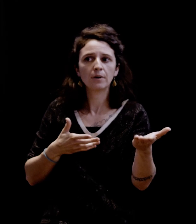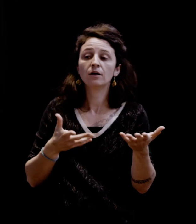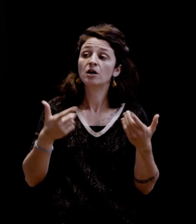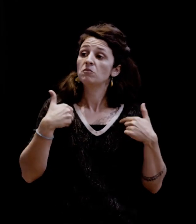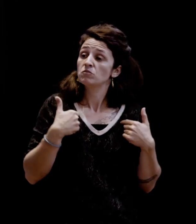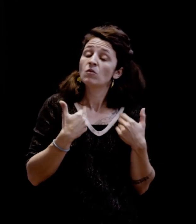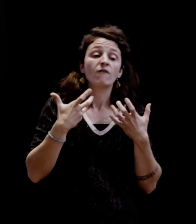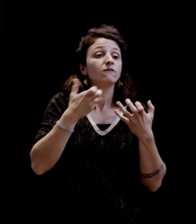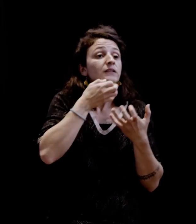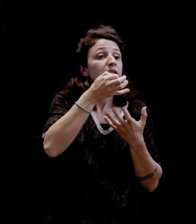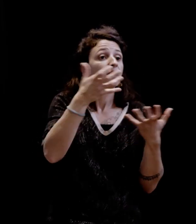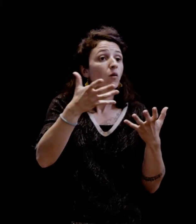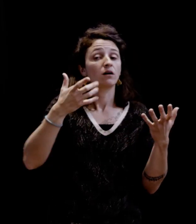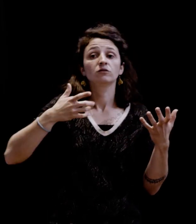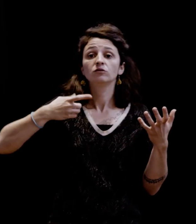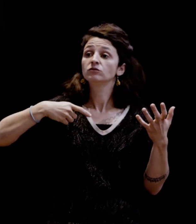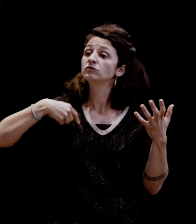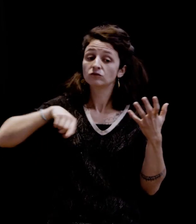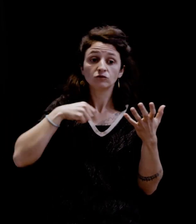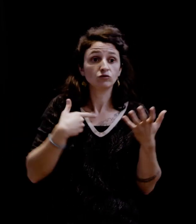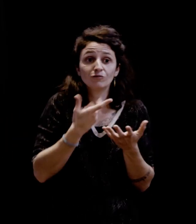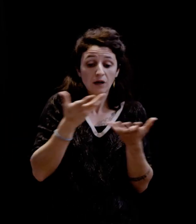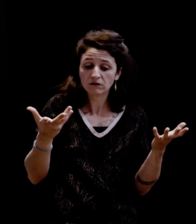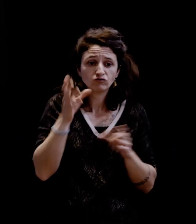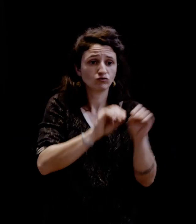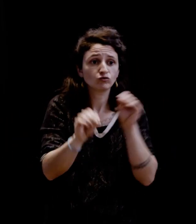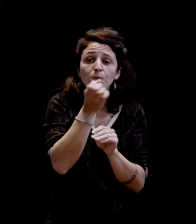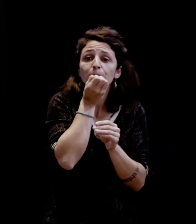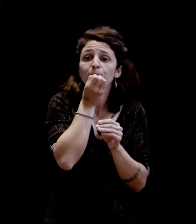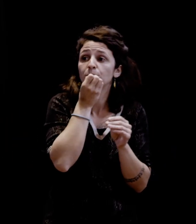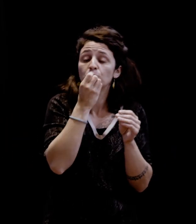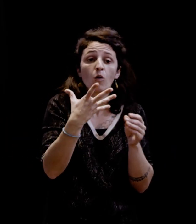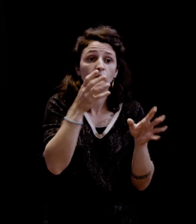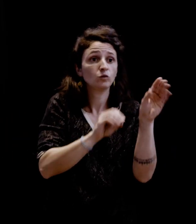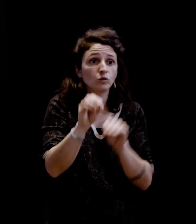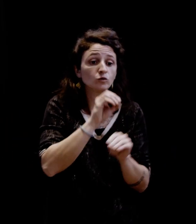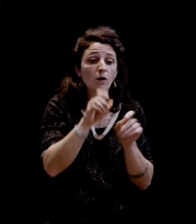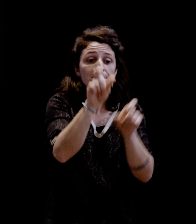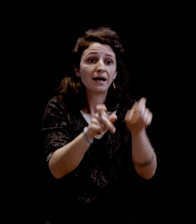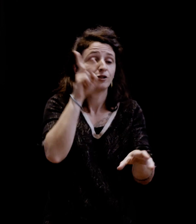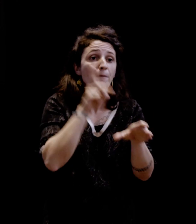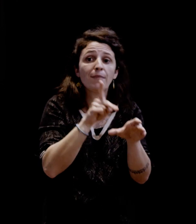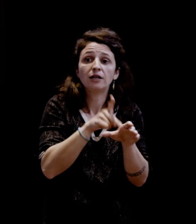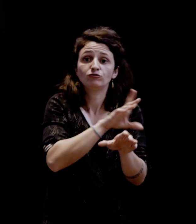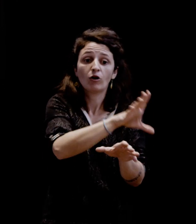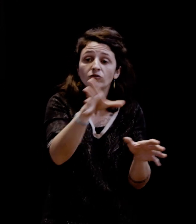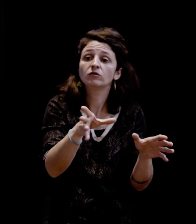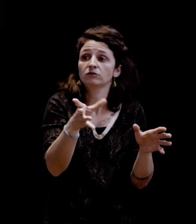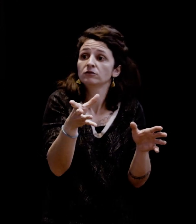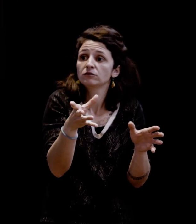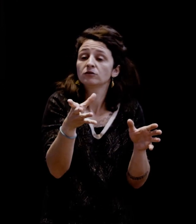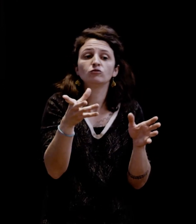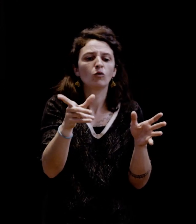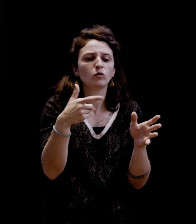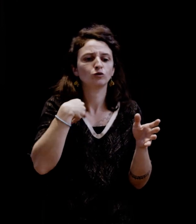sont ambitieux. On met des implants, on fait des belles choses chez tous les patients au maximum et on ne se censure pas parce que